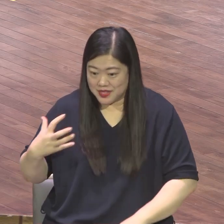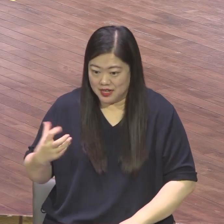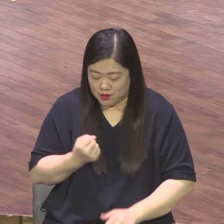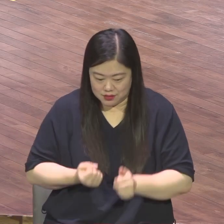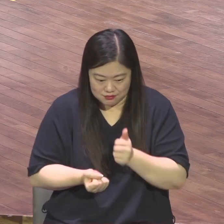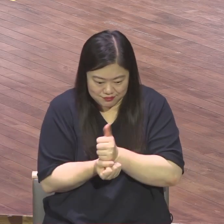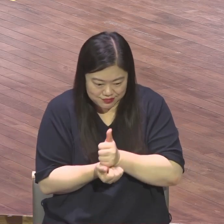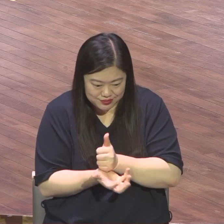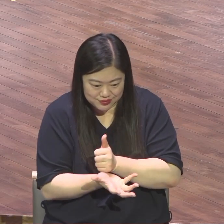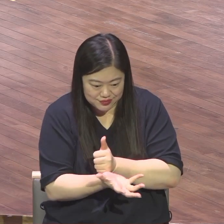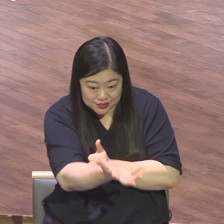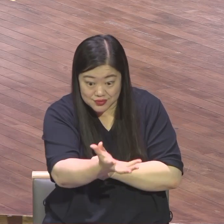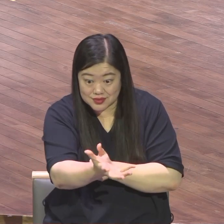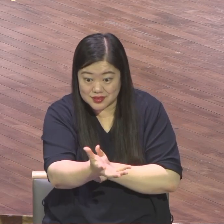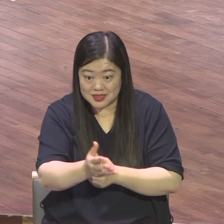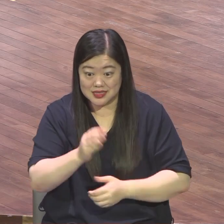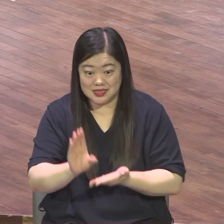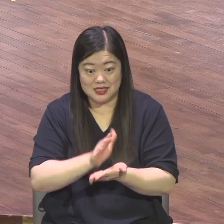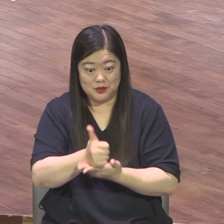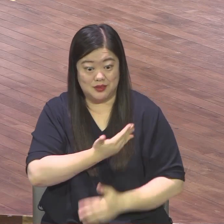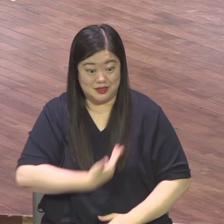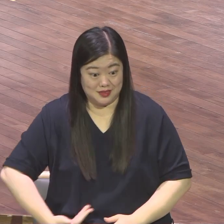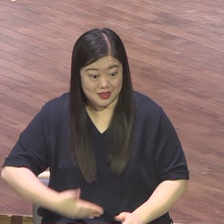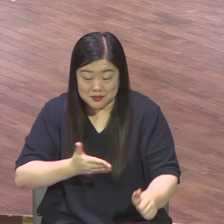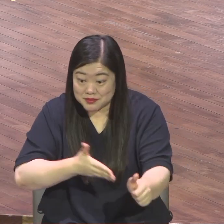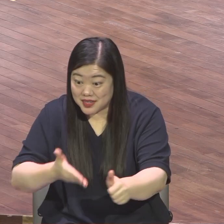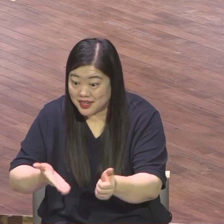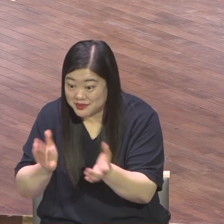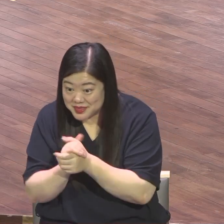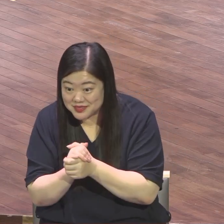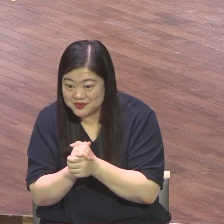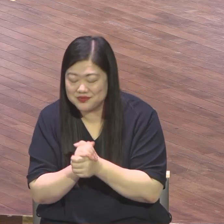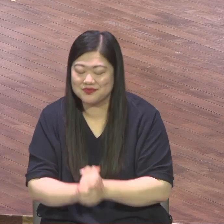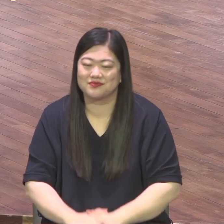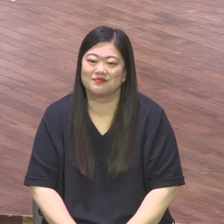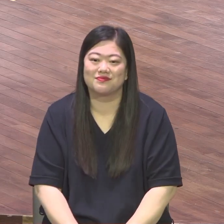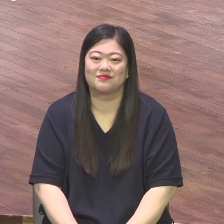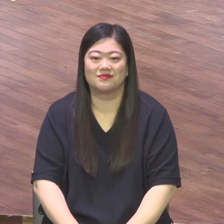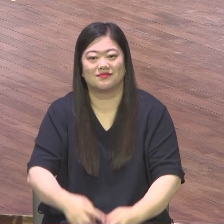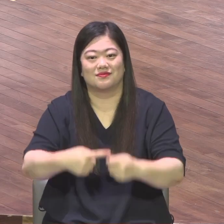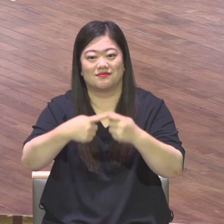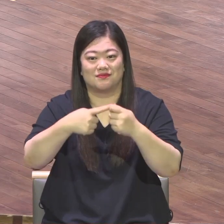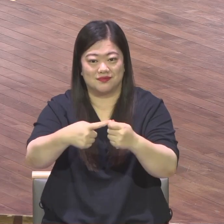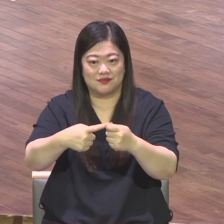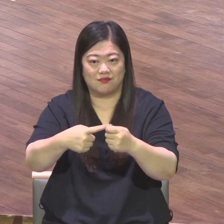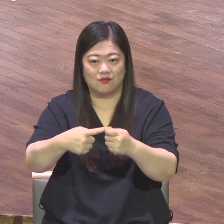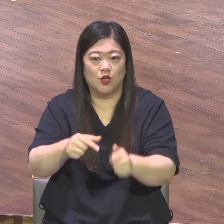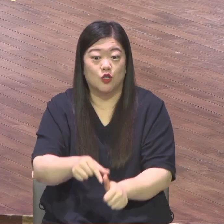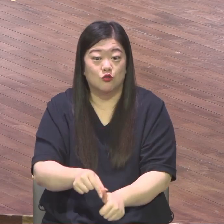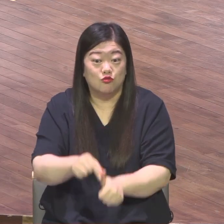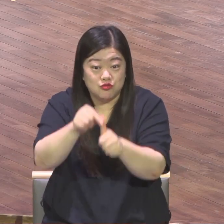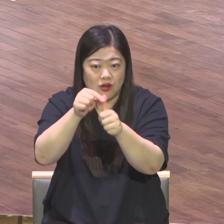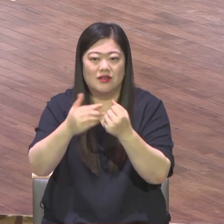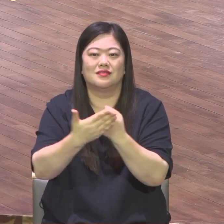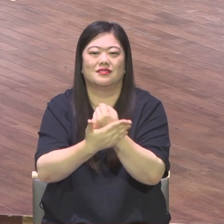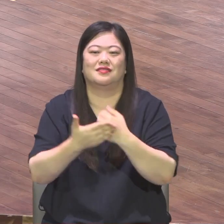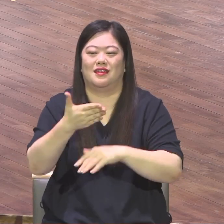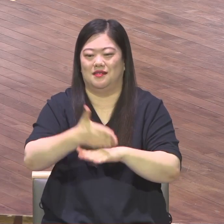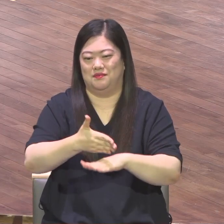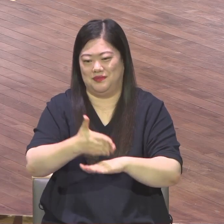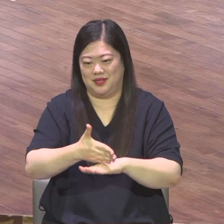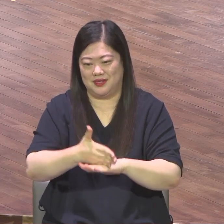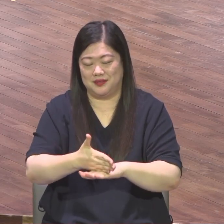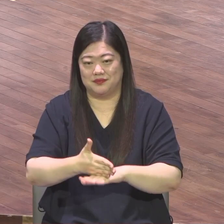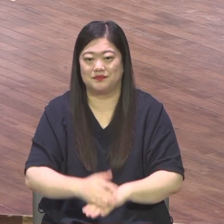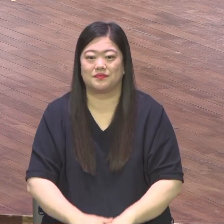영향력을 입혀나가는 그리스도의 절대 제자들 다 되시기를 제물로 축복합니다. 그럼 첫째로 구원하시는 은혜 감사합니다. 1절로